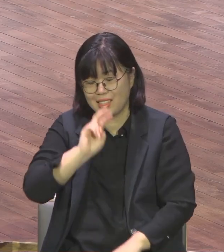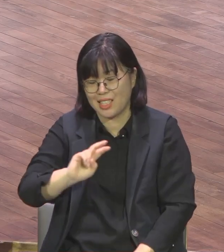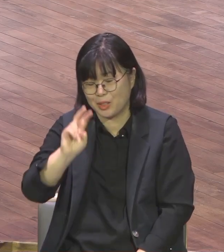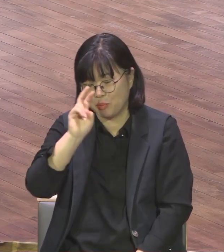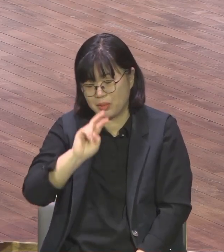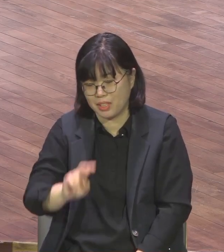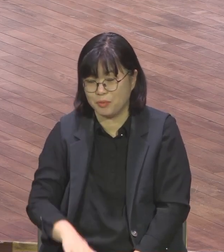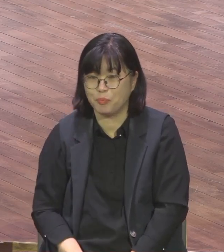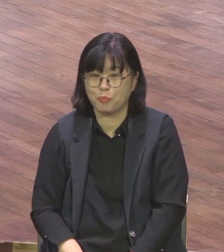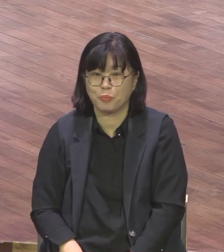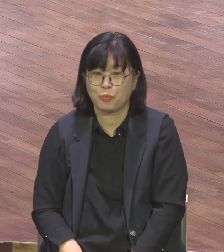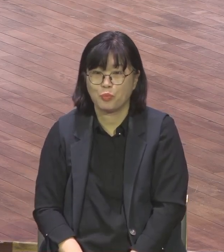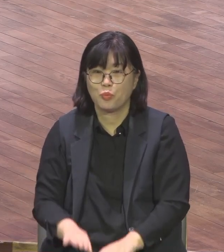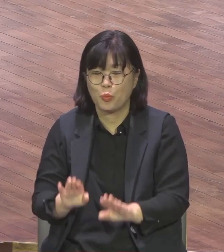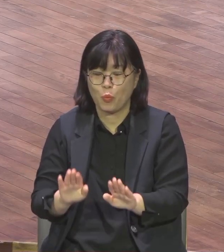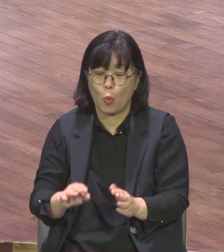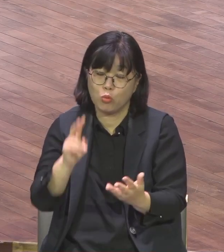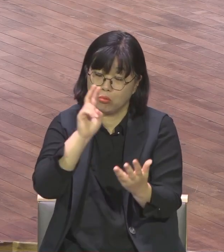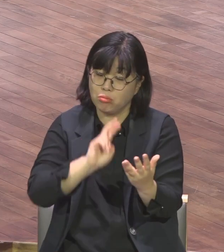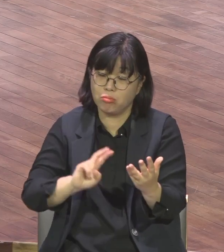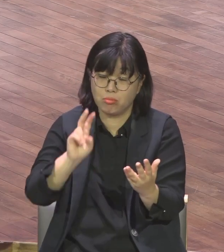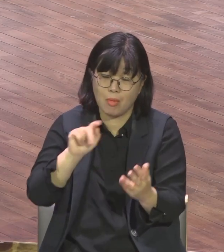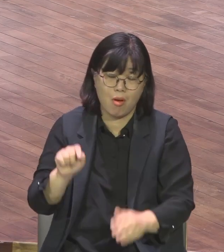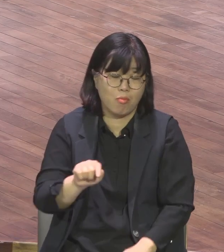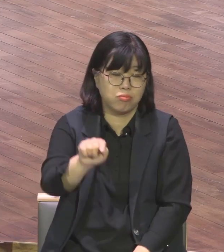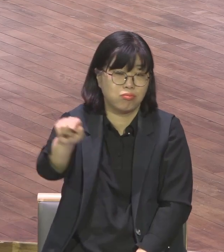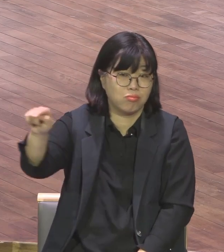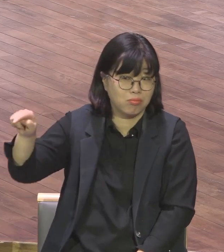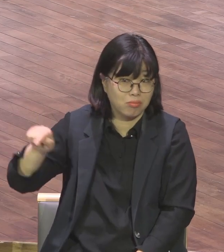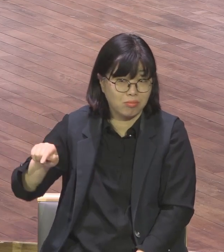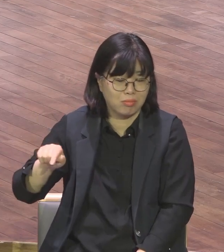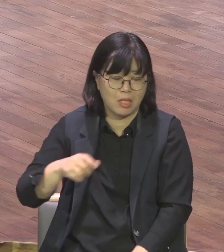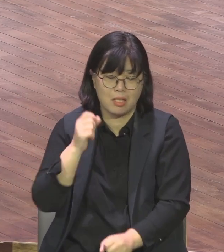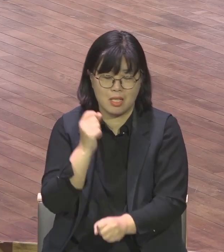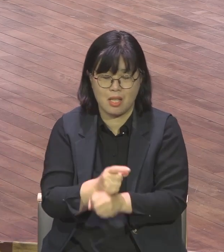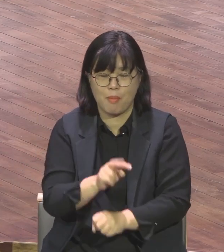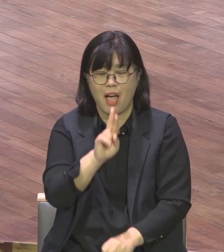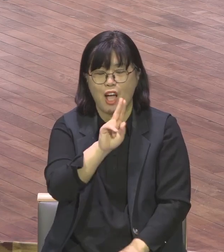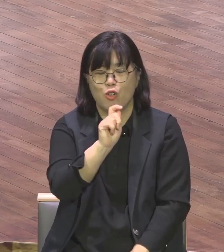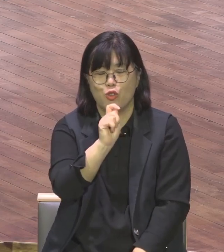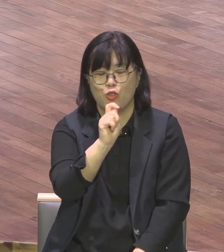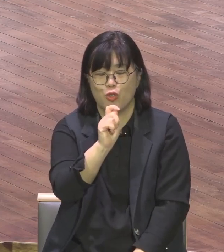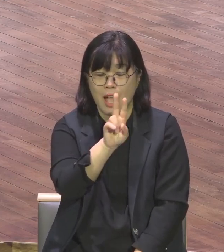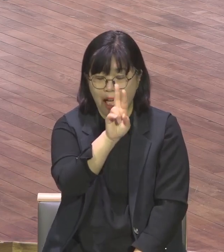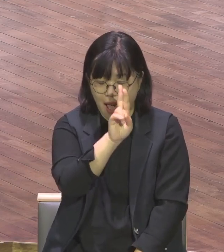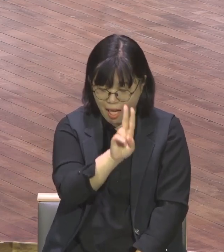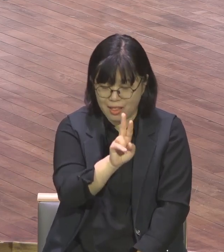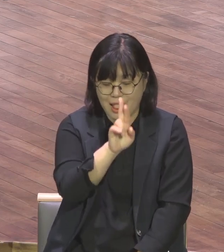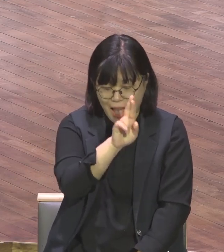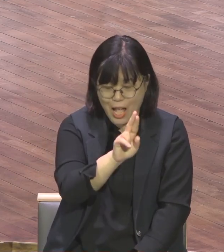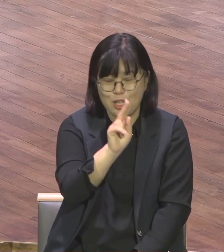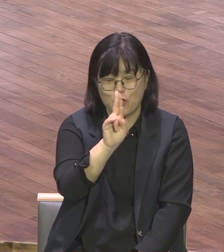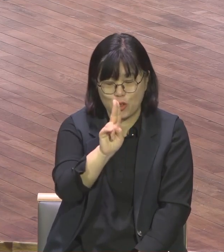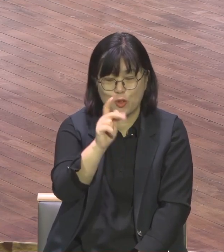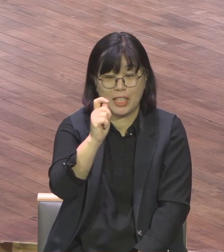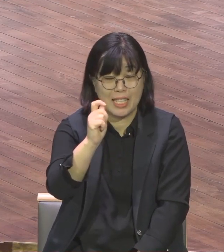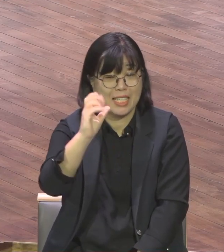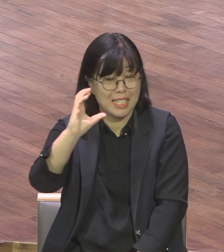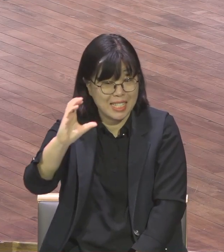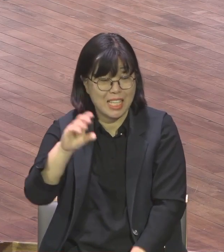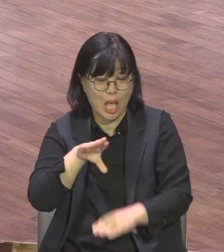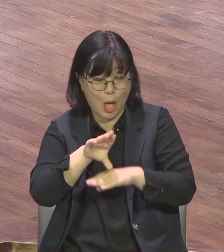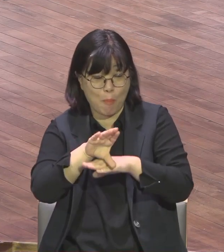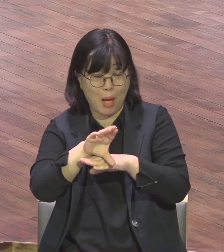우리 예원교회 이 찬양대는 전 세계 알레르기 방송 통해 다 나갑니다. 제가 이렇게